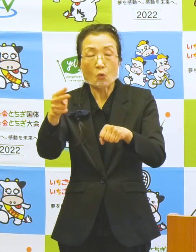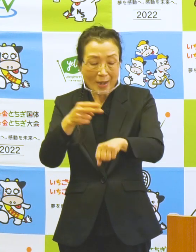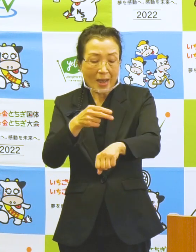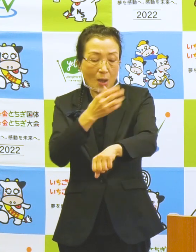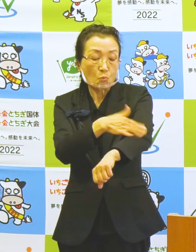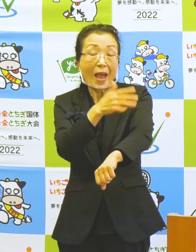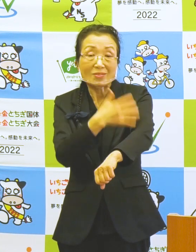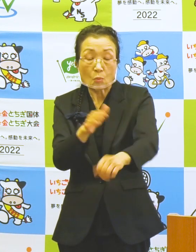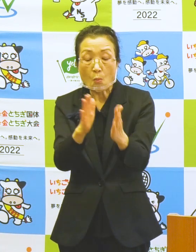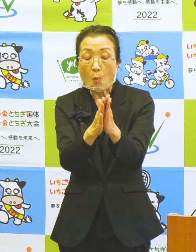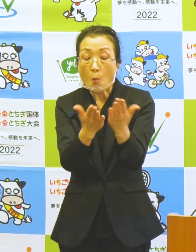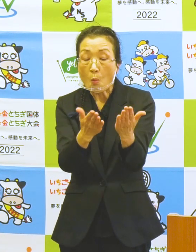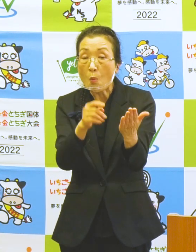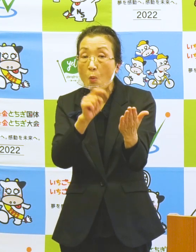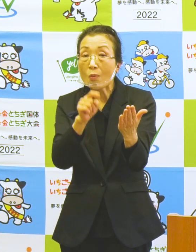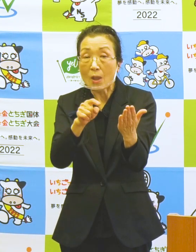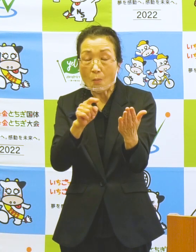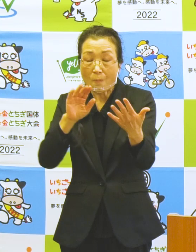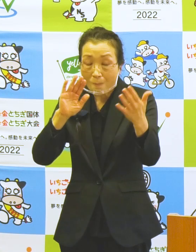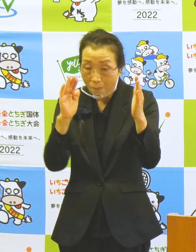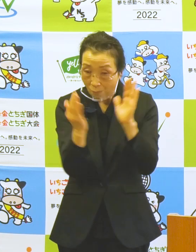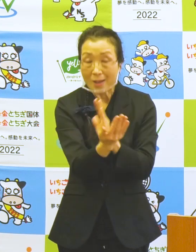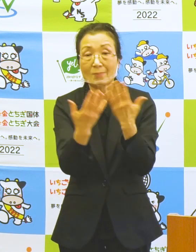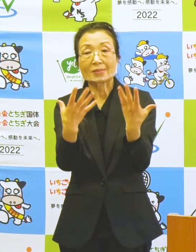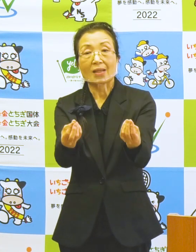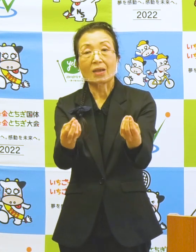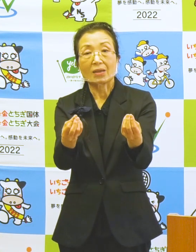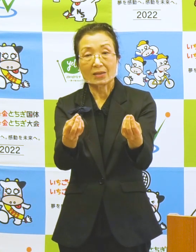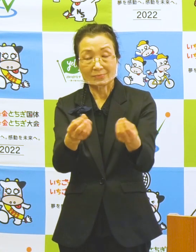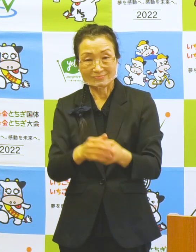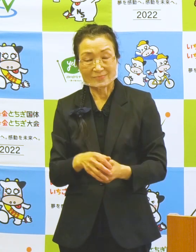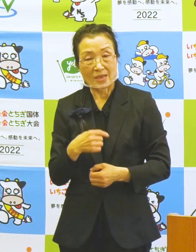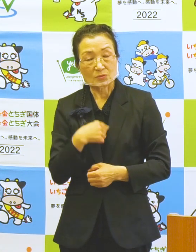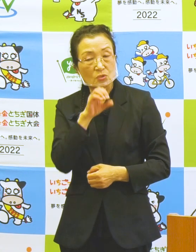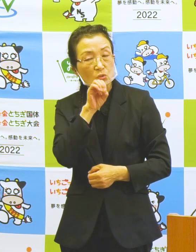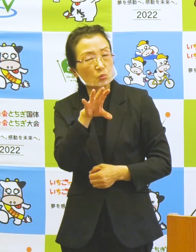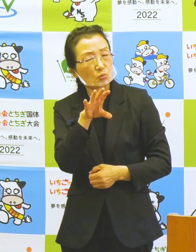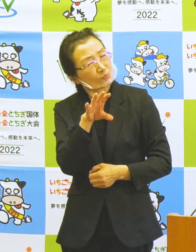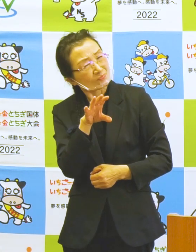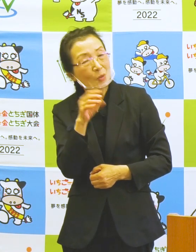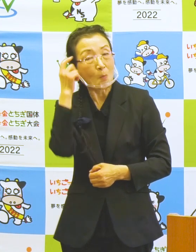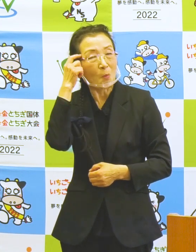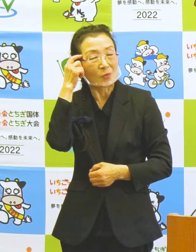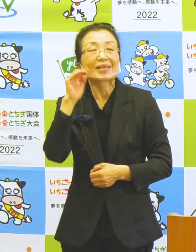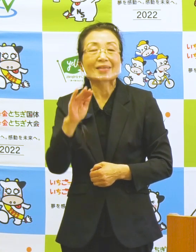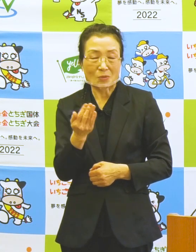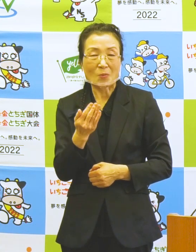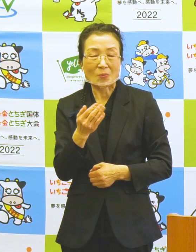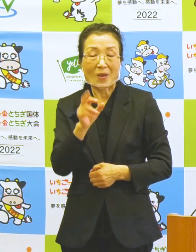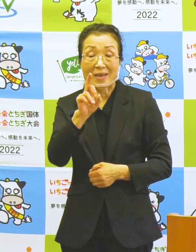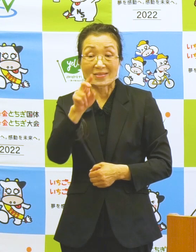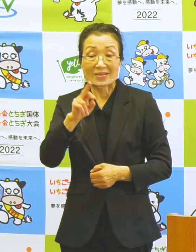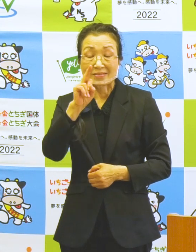を大幅にリニューアルいたしました。自分で言うのもなんですが、非常にセンスの